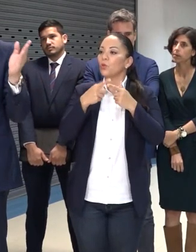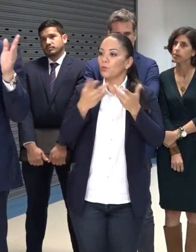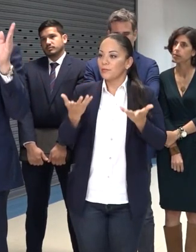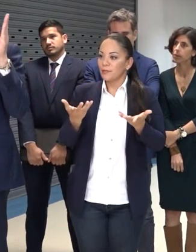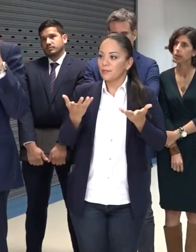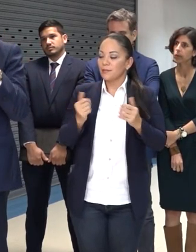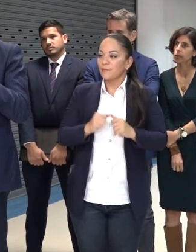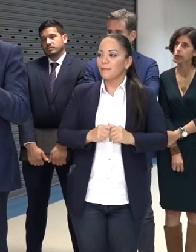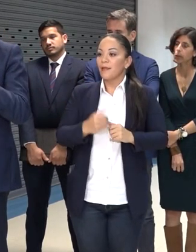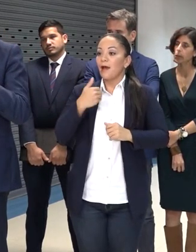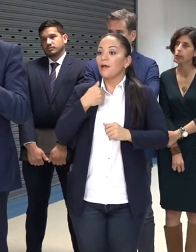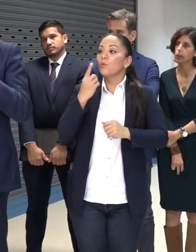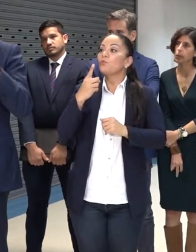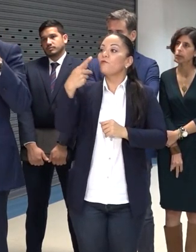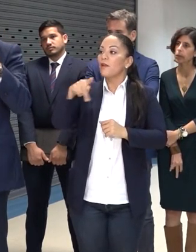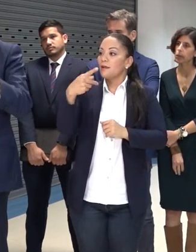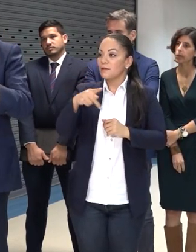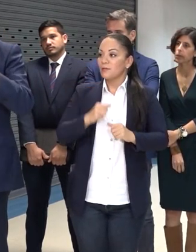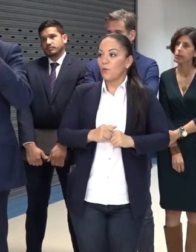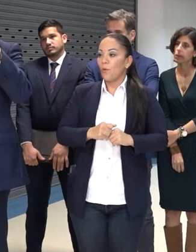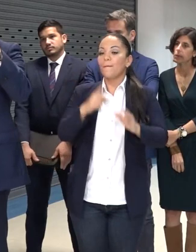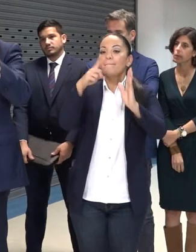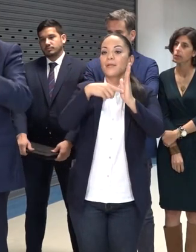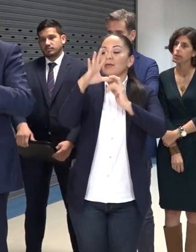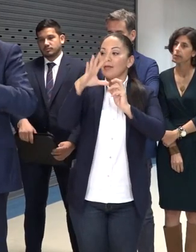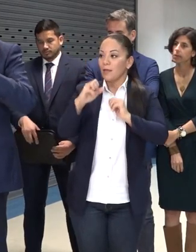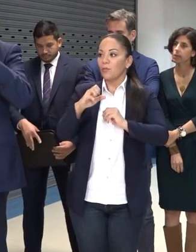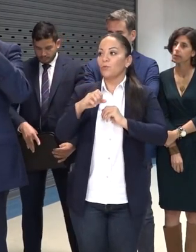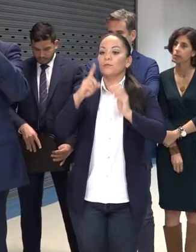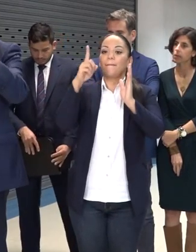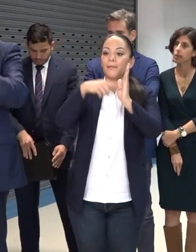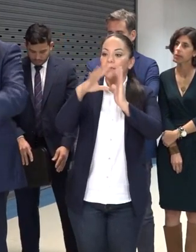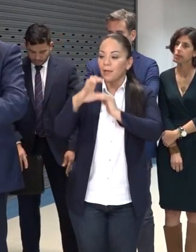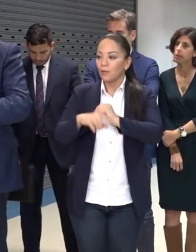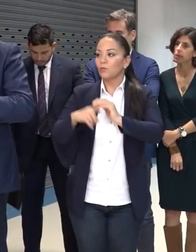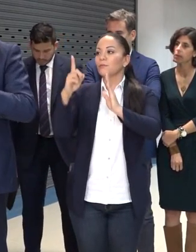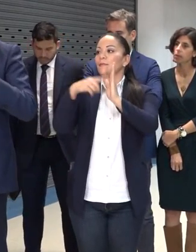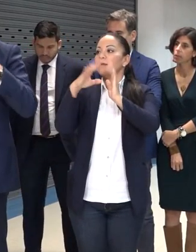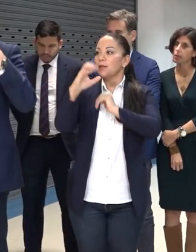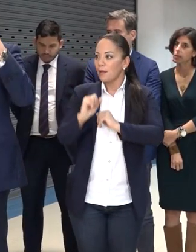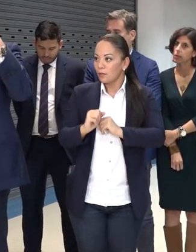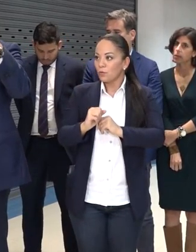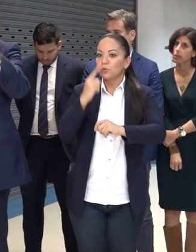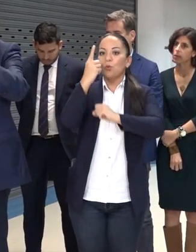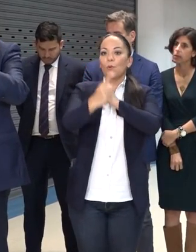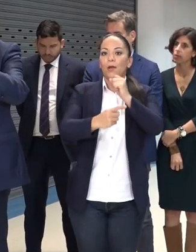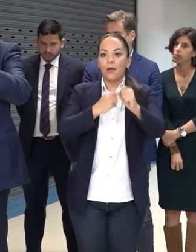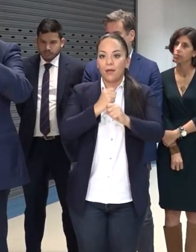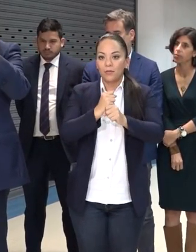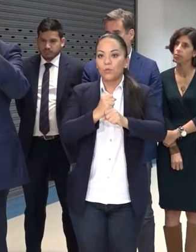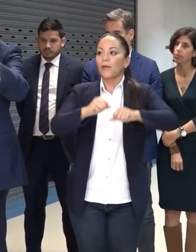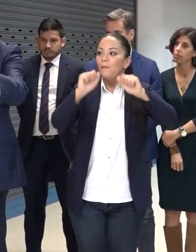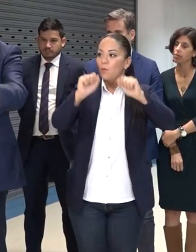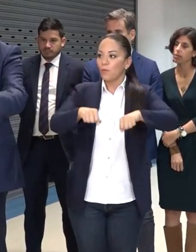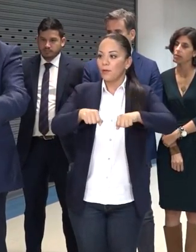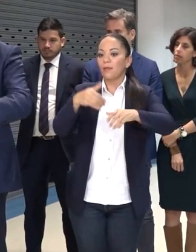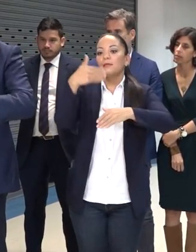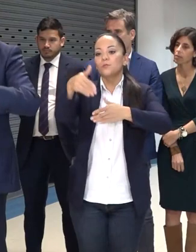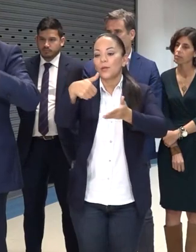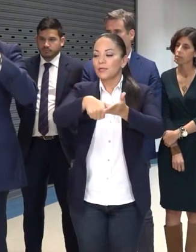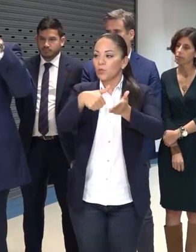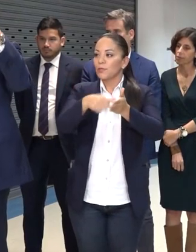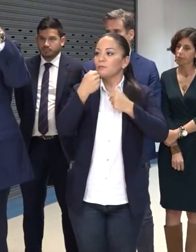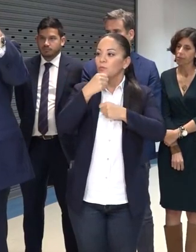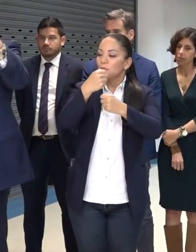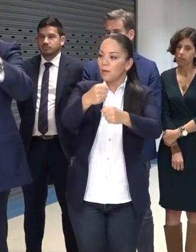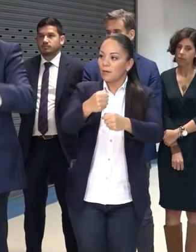Entonces, si hay un riesgo de ir de 1.500 en 1.500 en 1.500 en un año en que podría haber elecciones